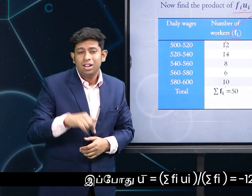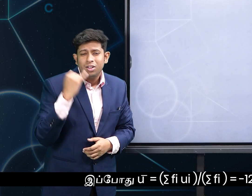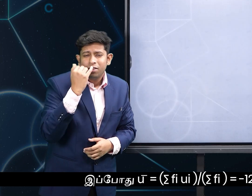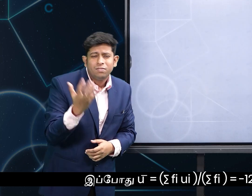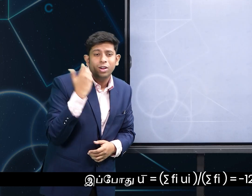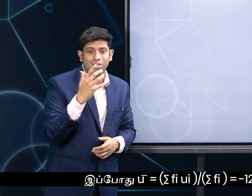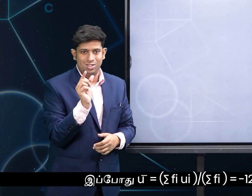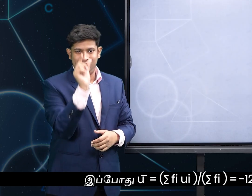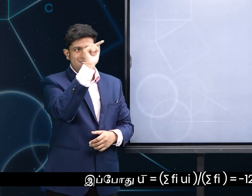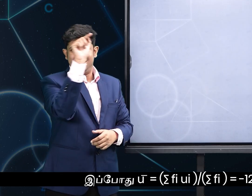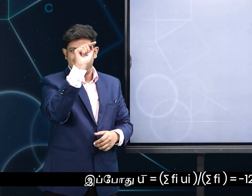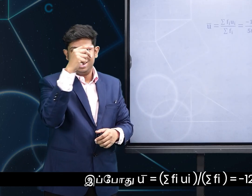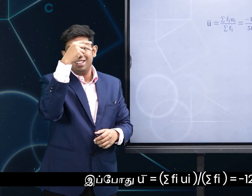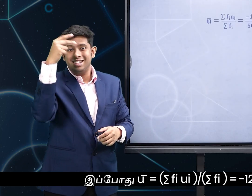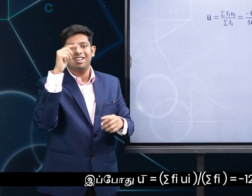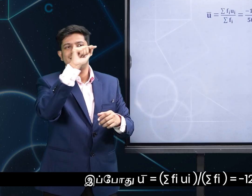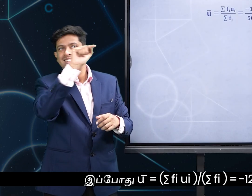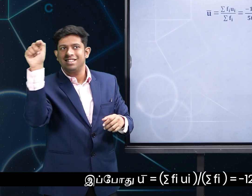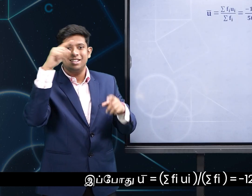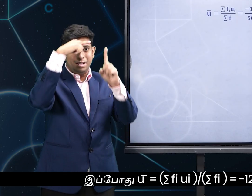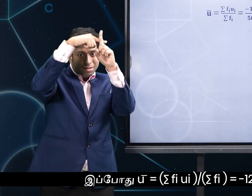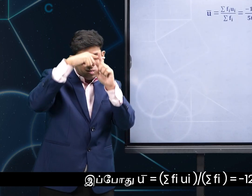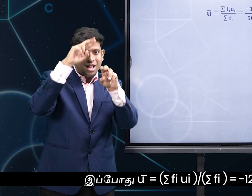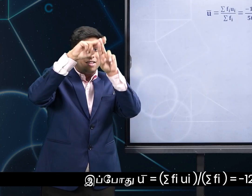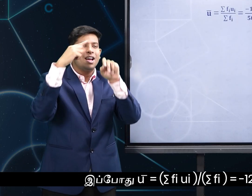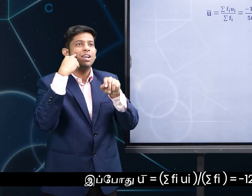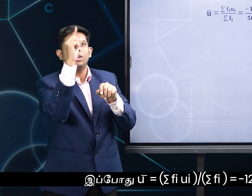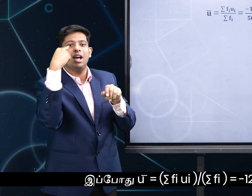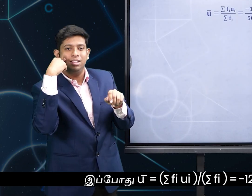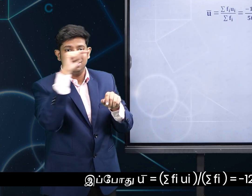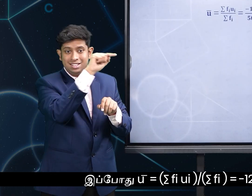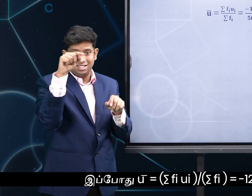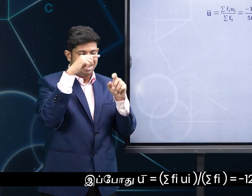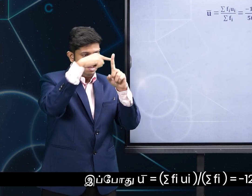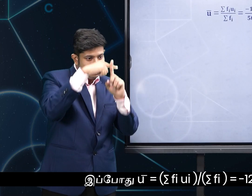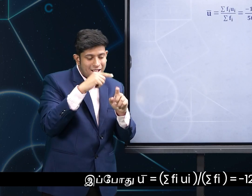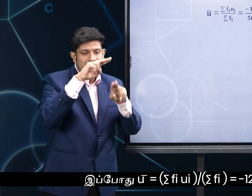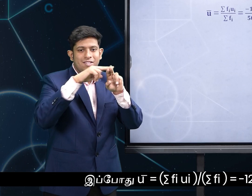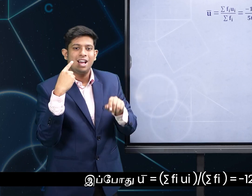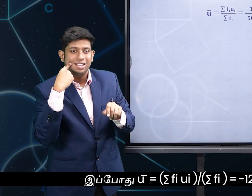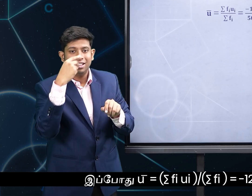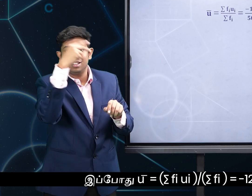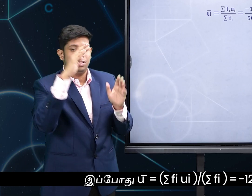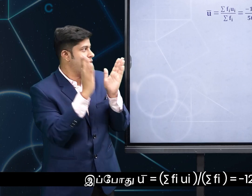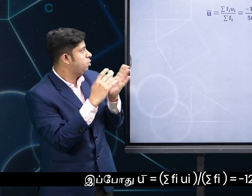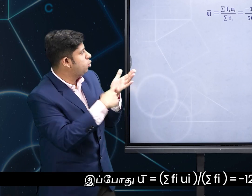இப்போது யூ சமன் எமோஜி ஃபை உய் எமோஜி ஃபை சமன் -12 கீழ் 50 ஐ